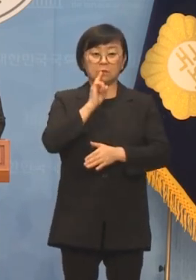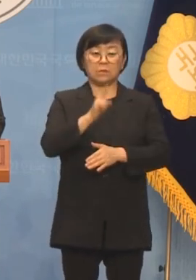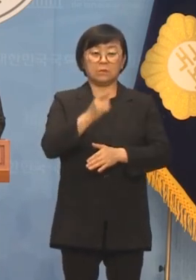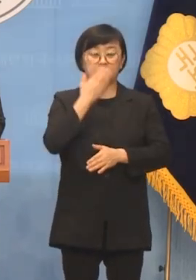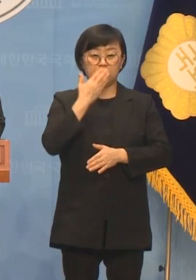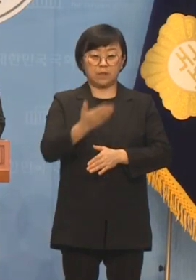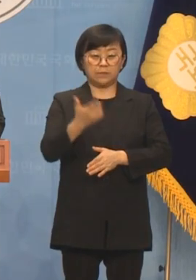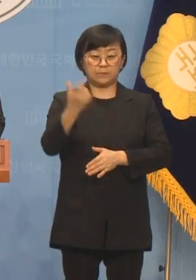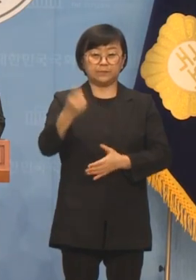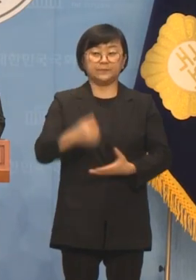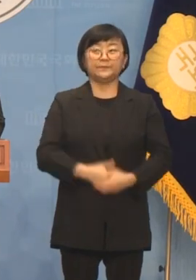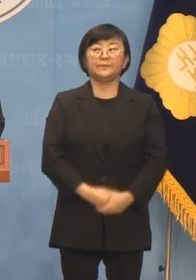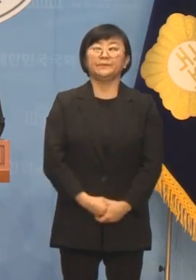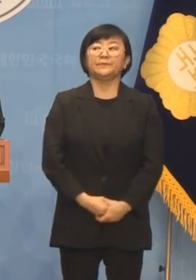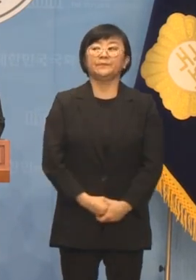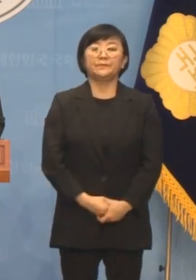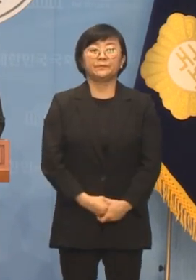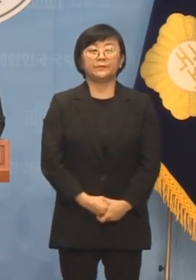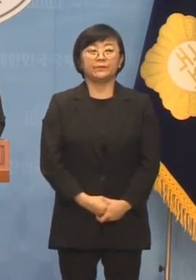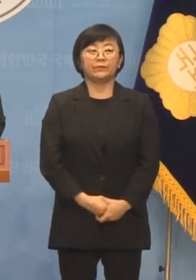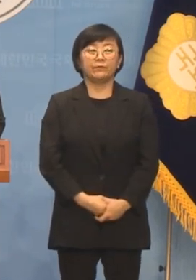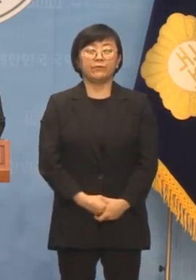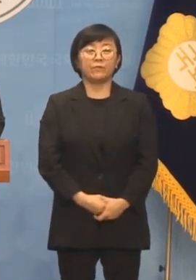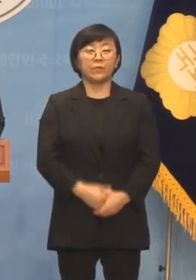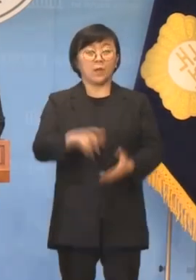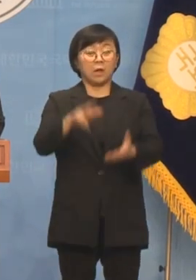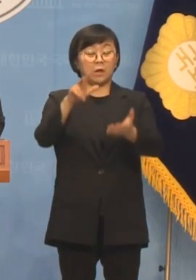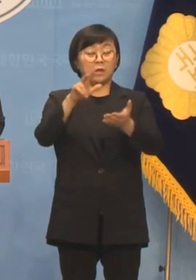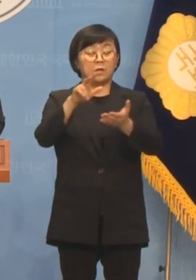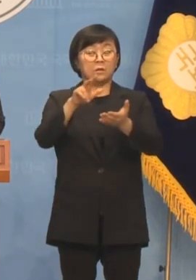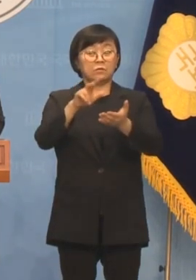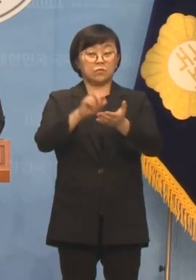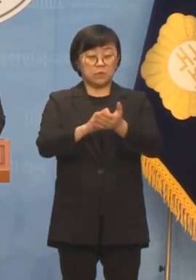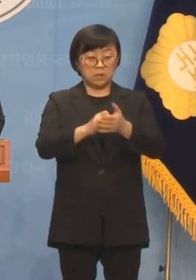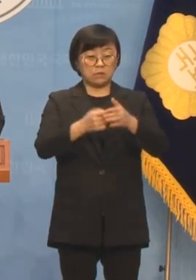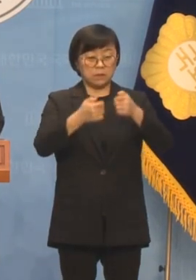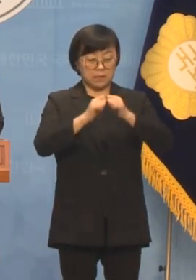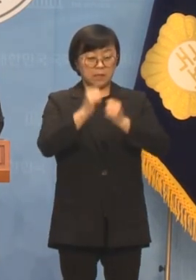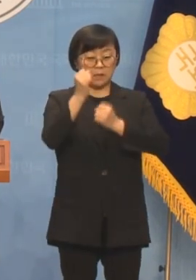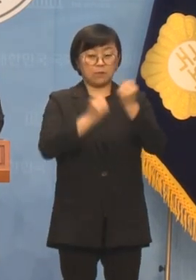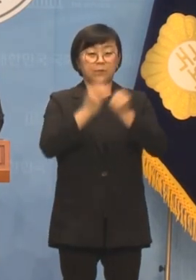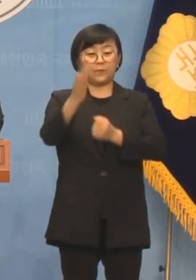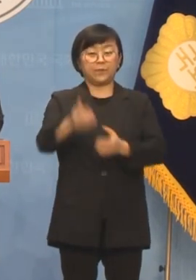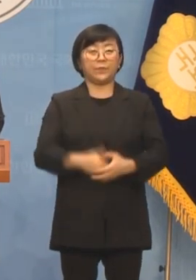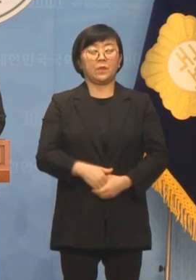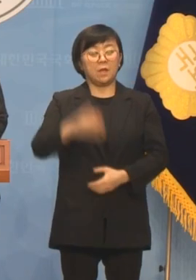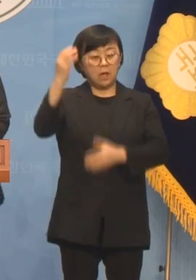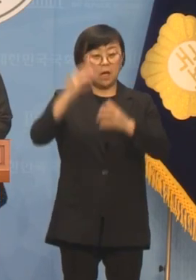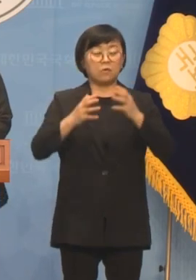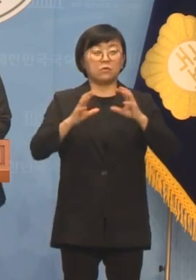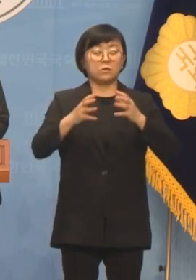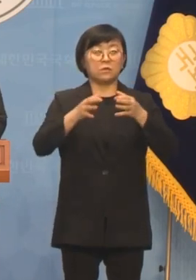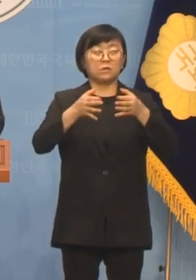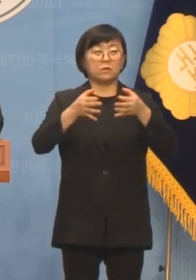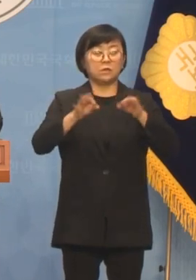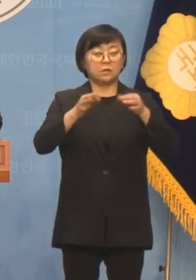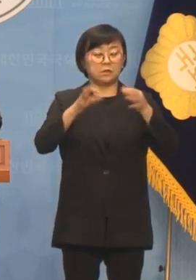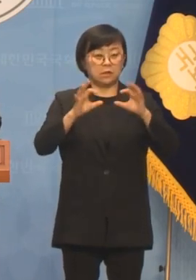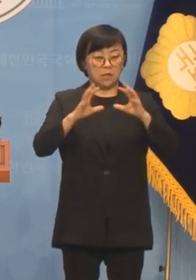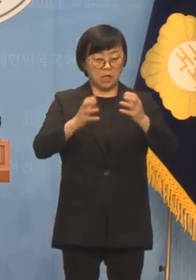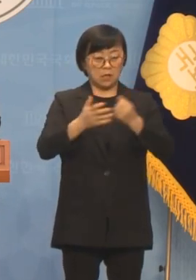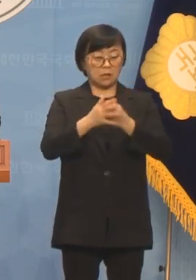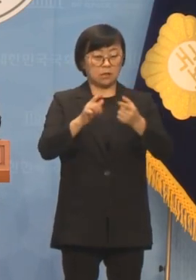알 수 있는 대목입니다. 문제점을 상세하게 말씀드리겠습니다. 한국은행은 돌봄